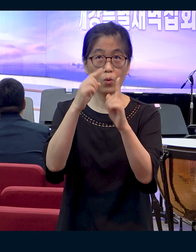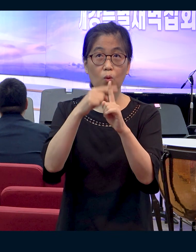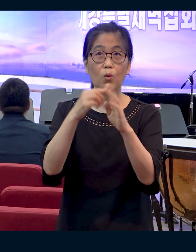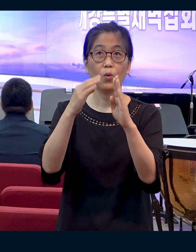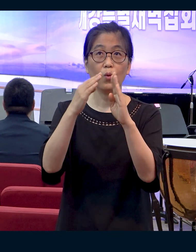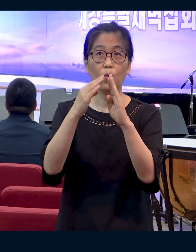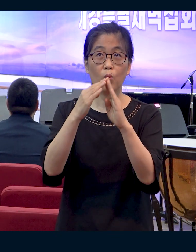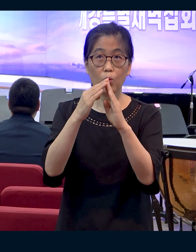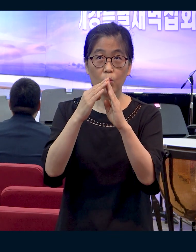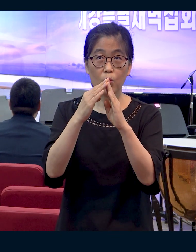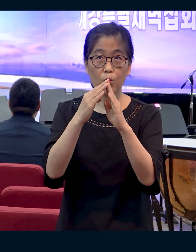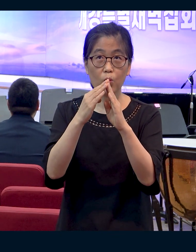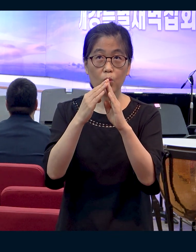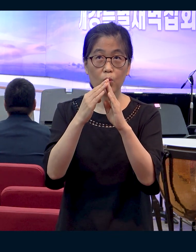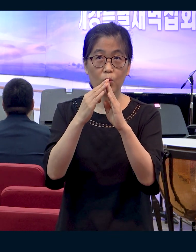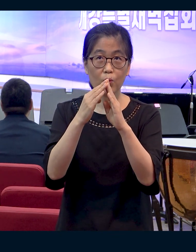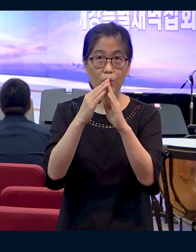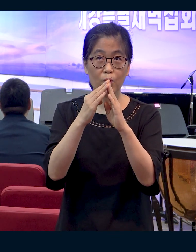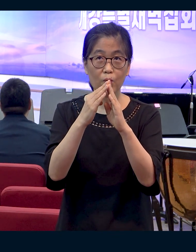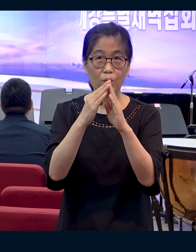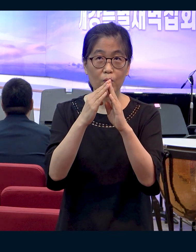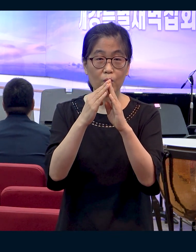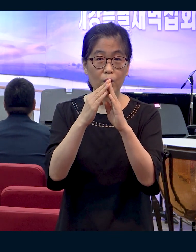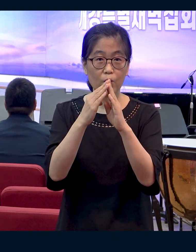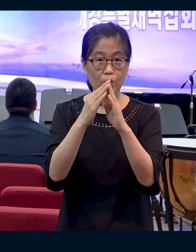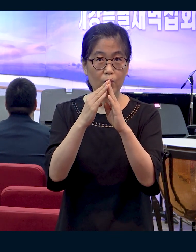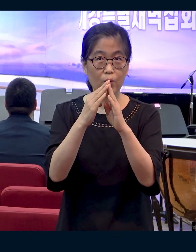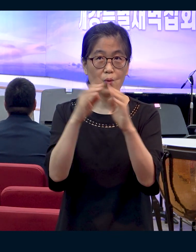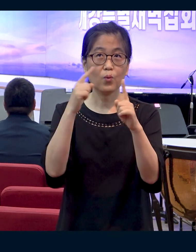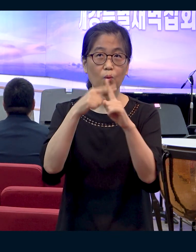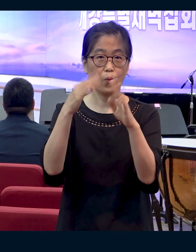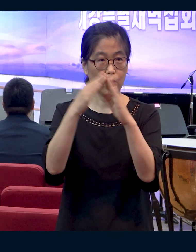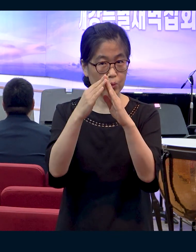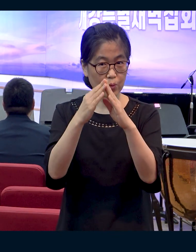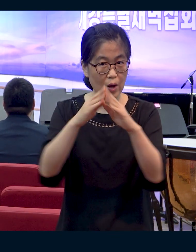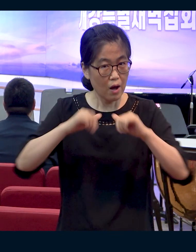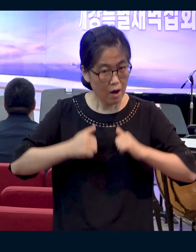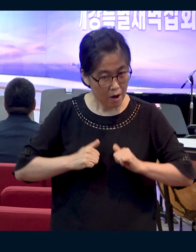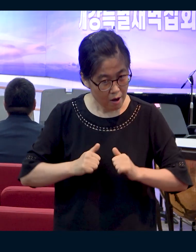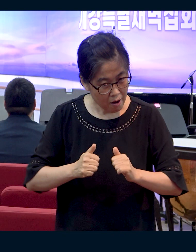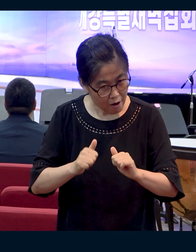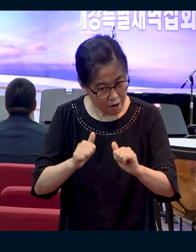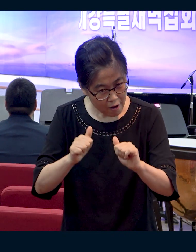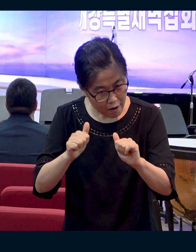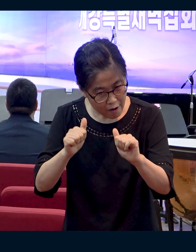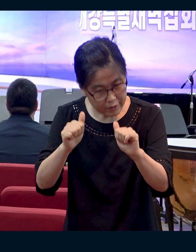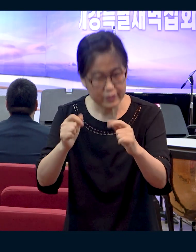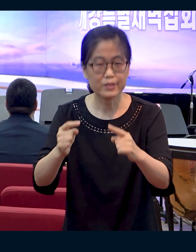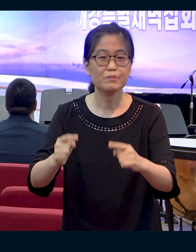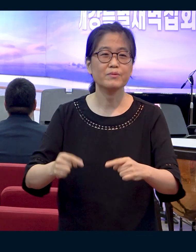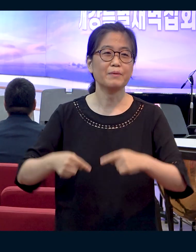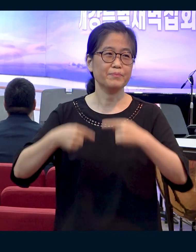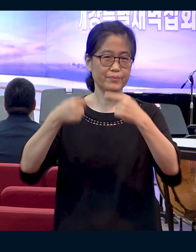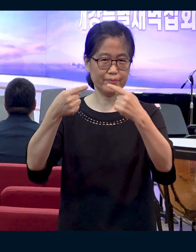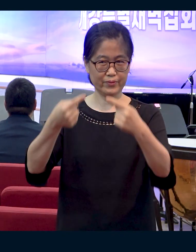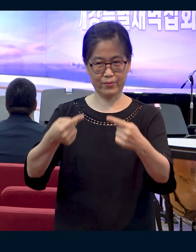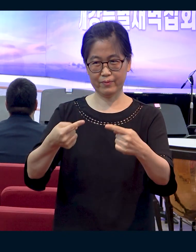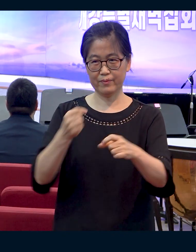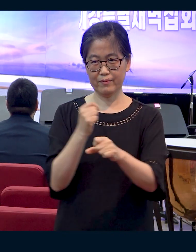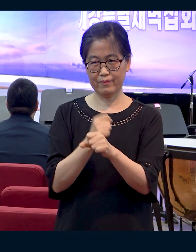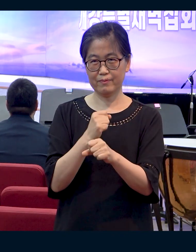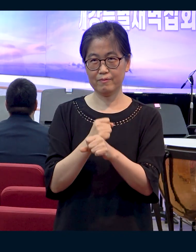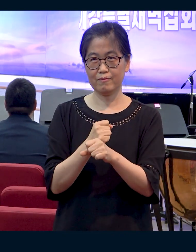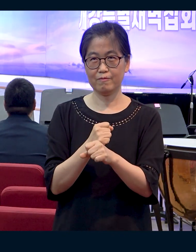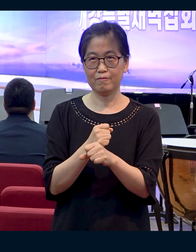뭐 제가 볼 때는 그렇게까지 진짜냐 하는 좀 그렇지만 하여간 열심히 나와요. 성실하게 나와요. 신앙생활도 열심히